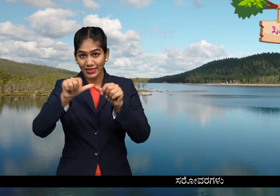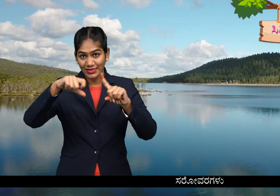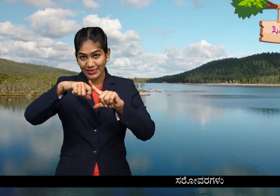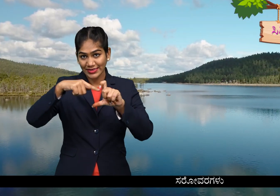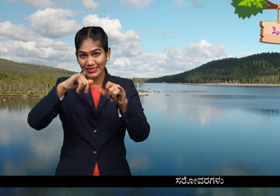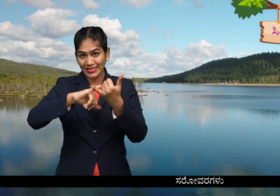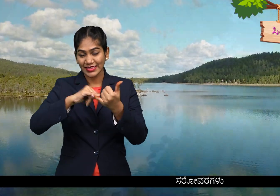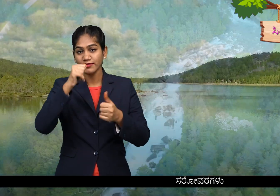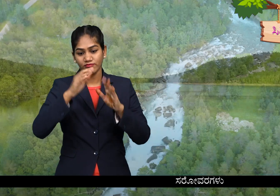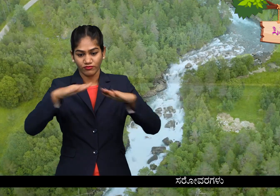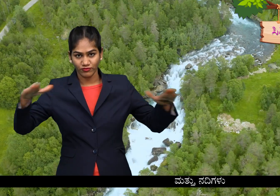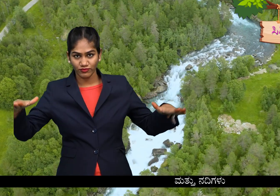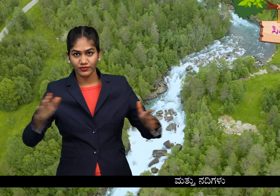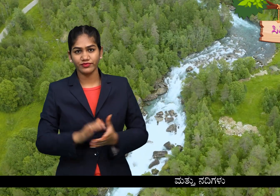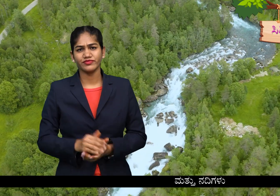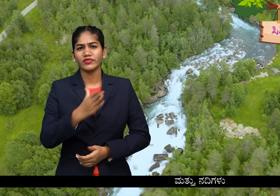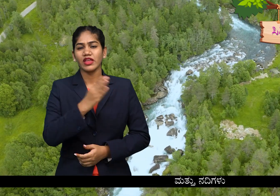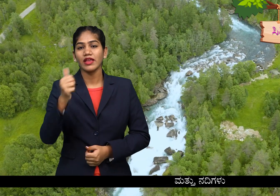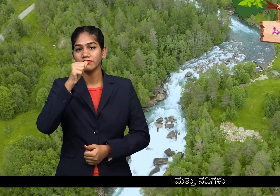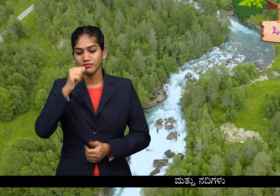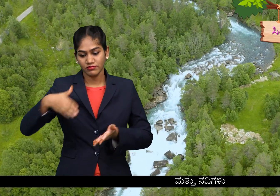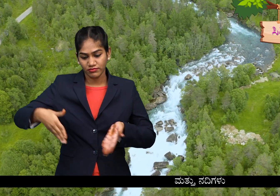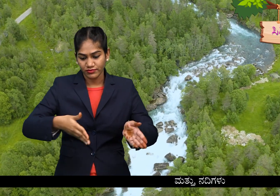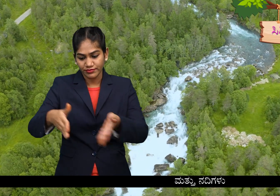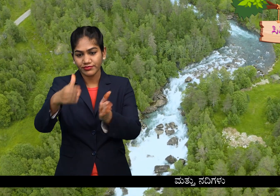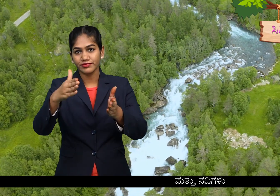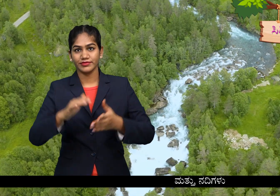ಸರೋವರಗಳು ಮತ್ತು ನದಿಗಳು.